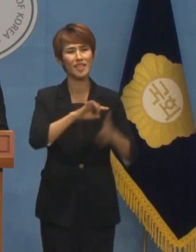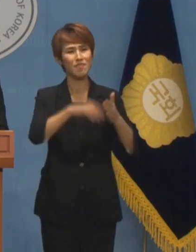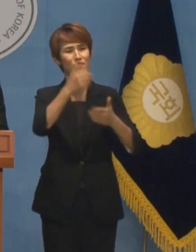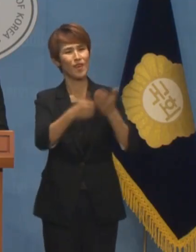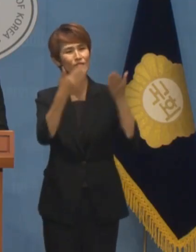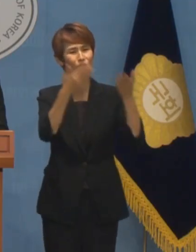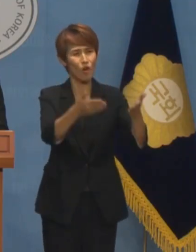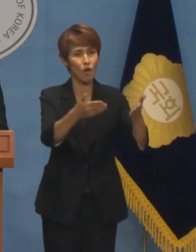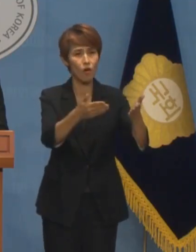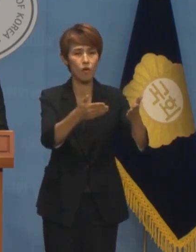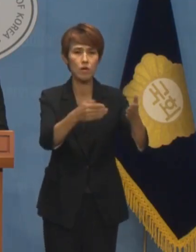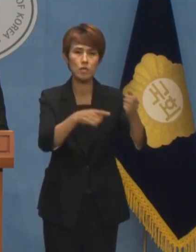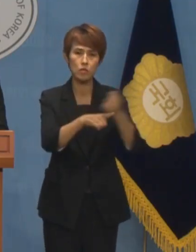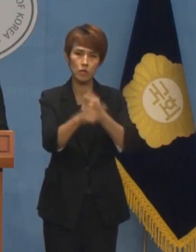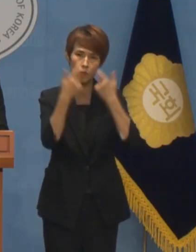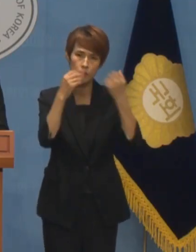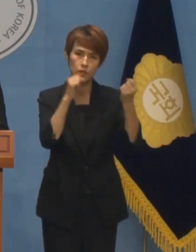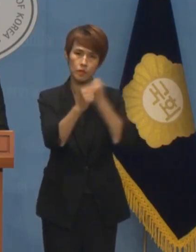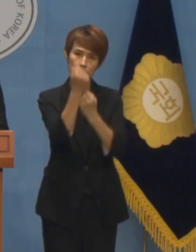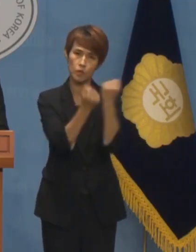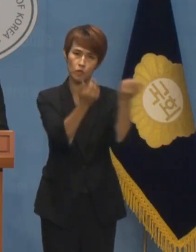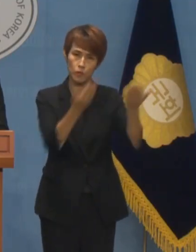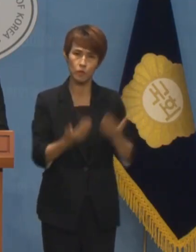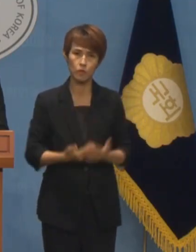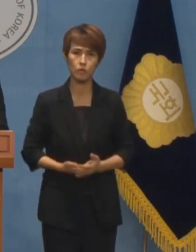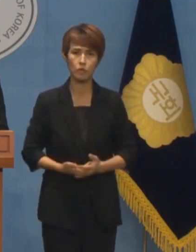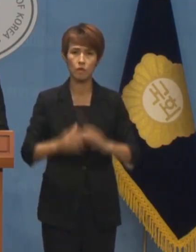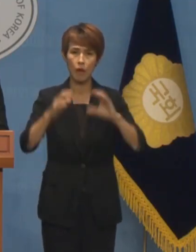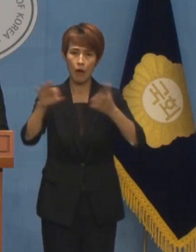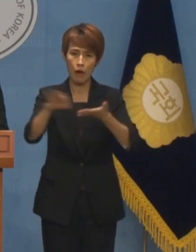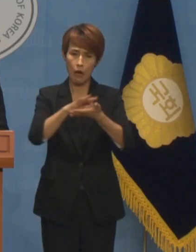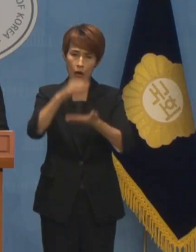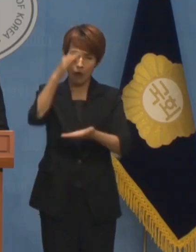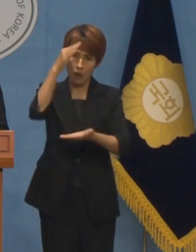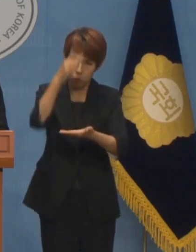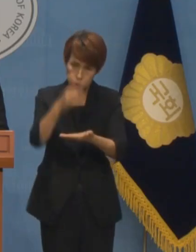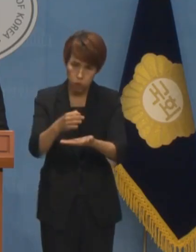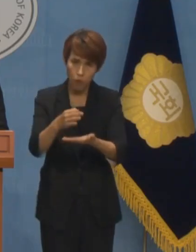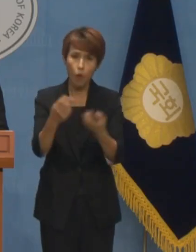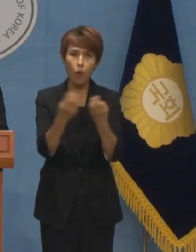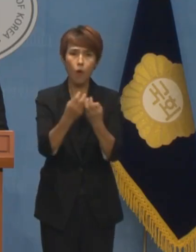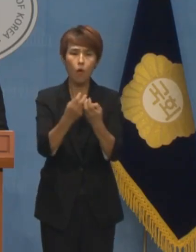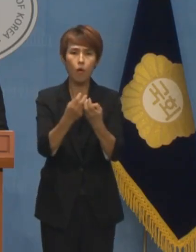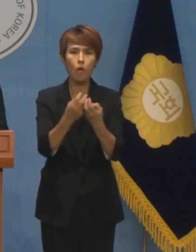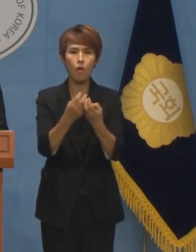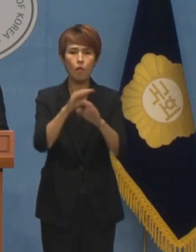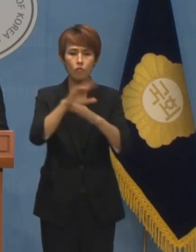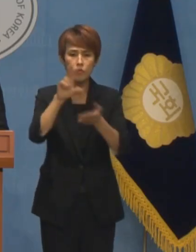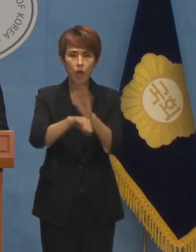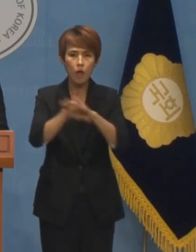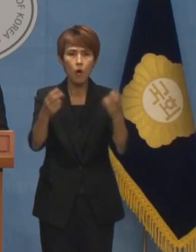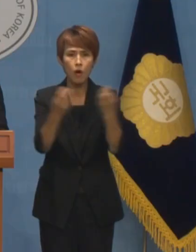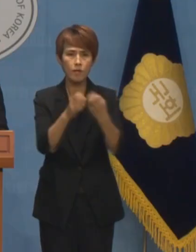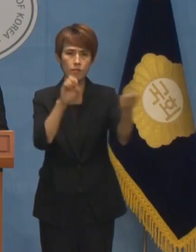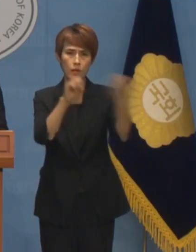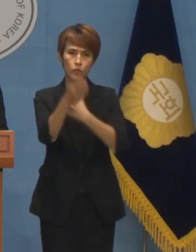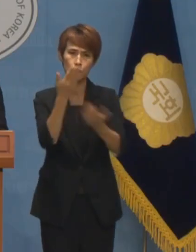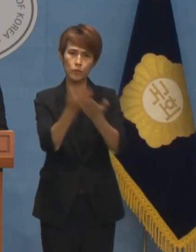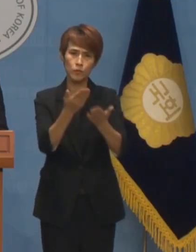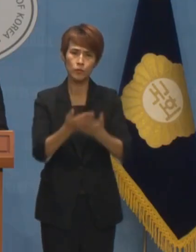밀어붙이는 이유를 분명히 설명하고 말라가는 나라 곳간을 대체 어떻게 충당할 것인지 답해야